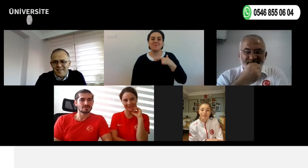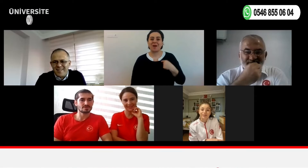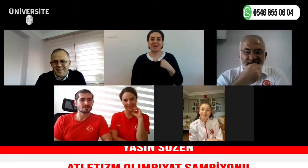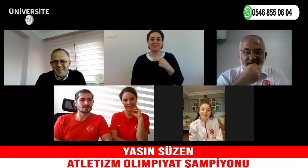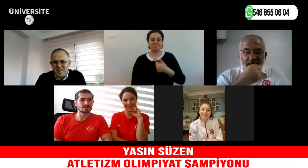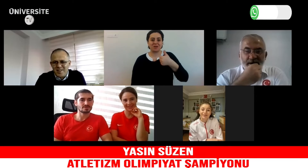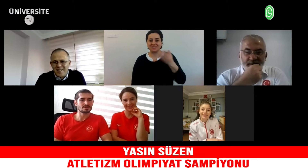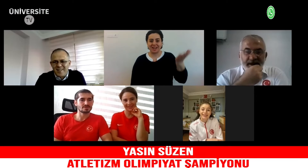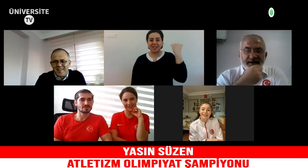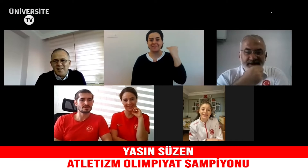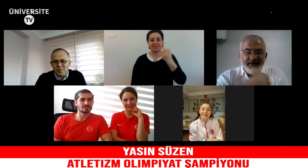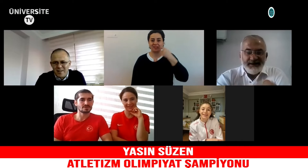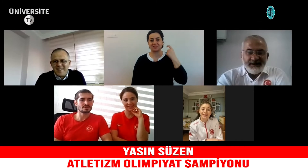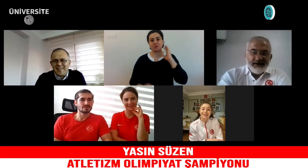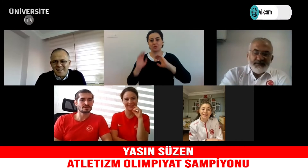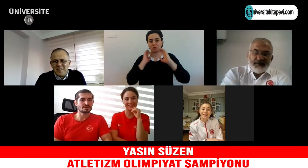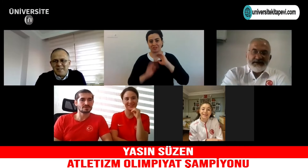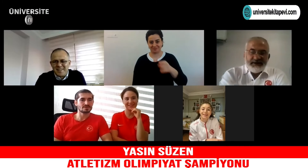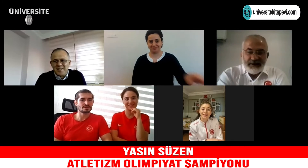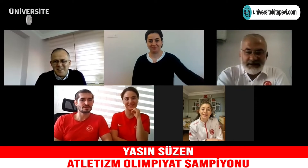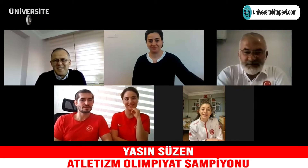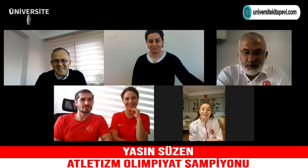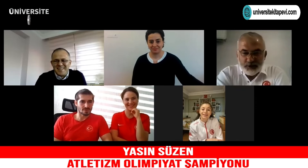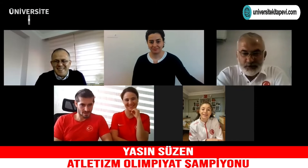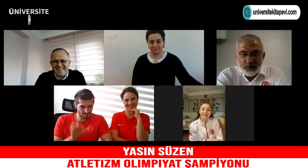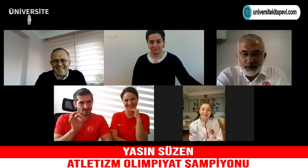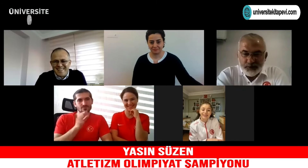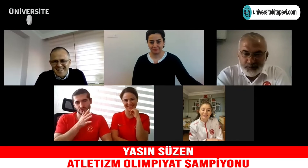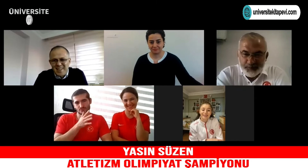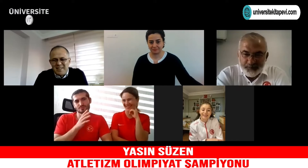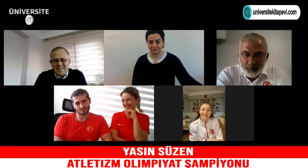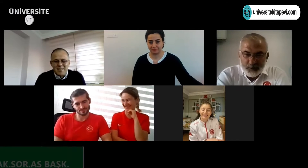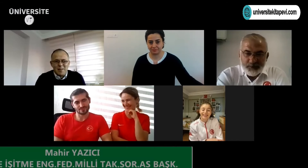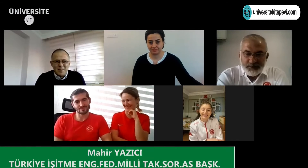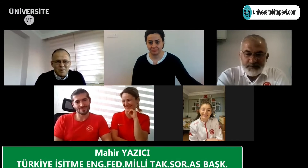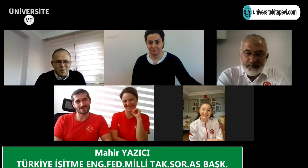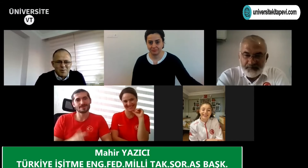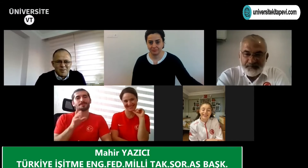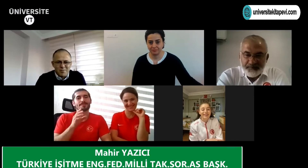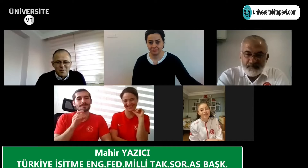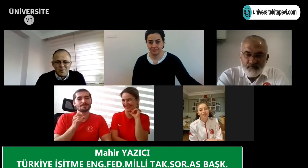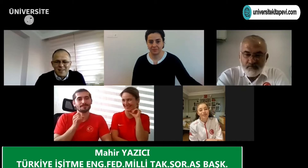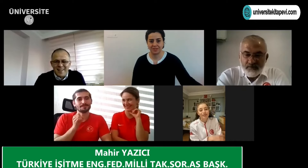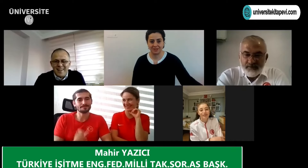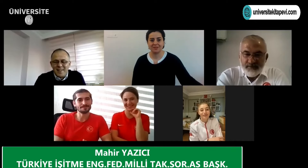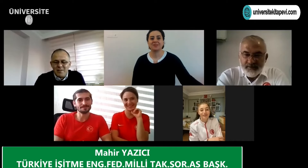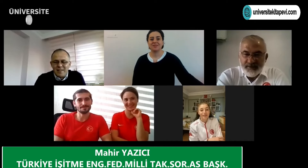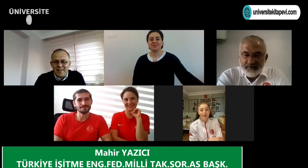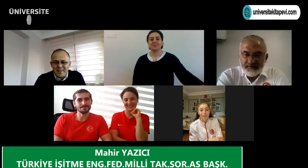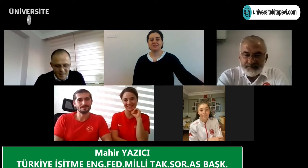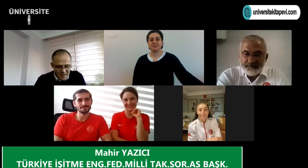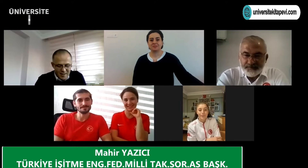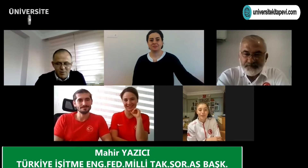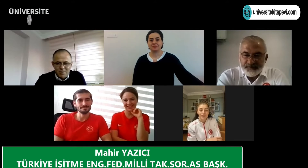branşınız. Gençlikte öğrenciler de. Evet. Milli sporcuyum, doğrudur. Evet, siz de milli sporcusunuz. Çok güzel.